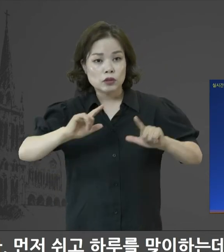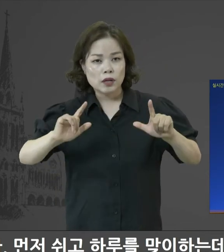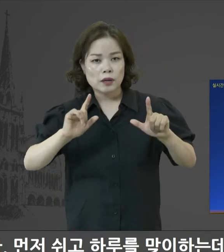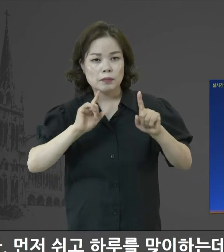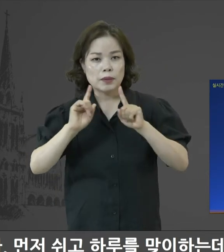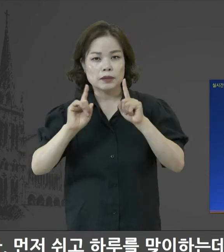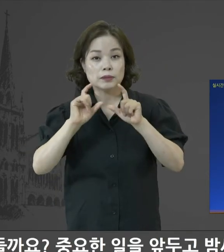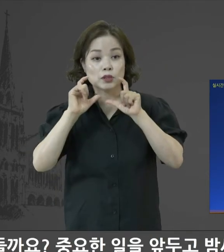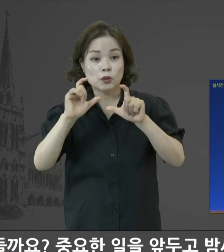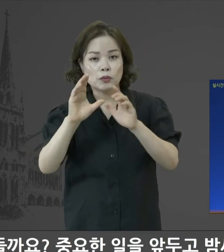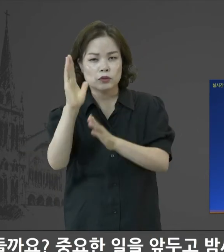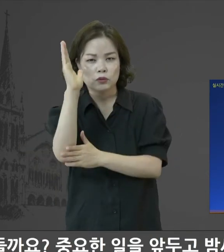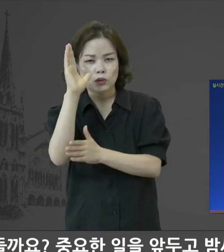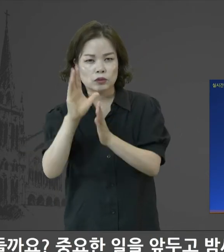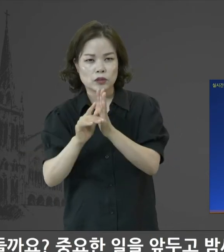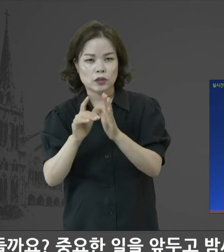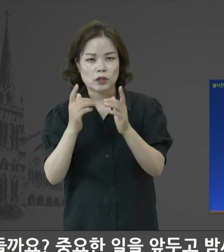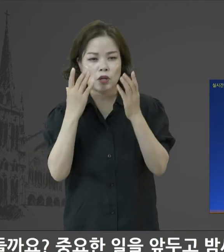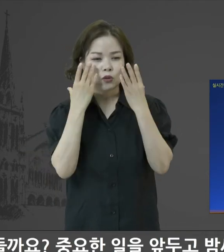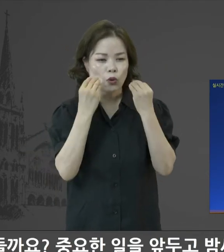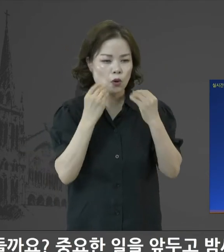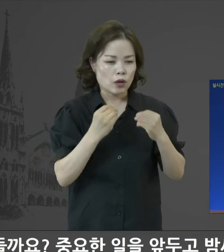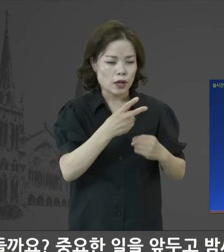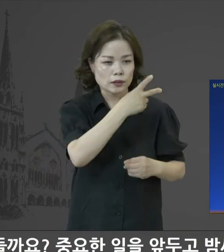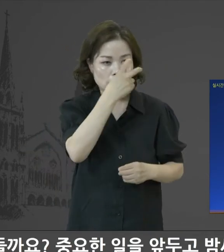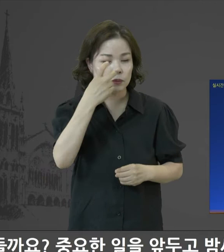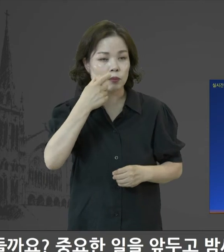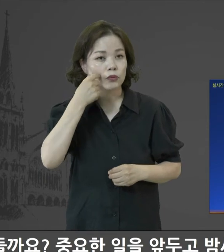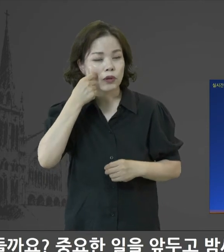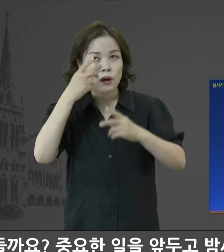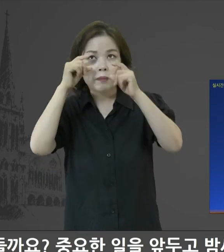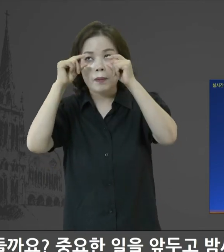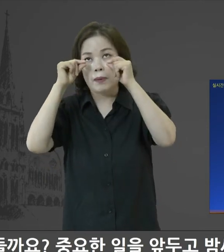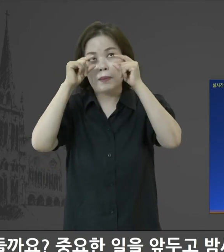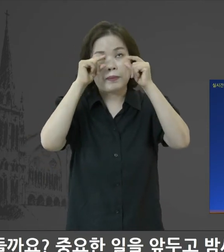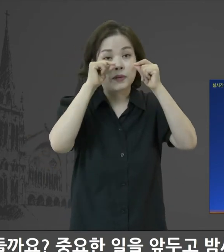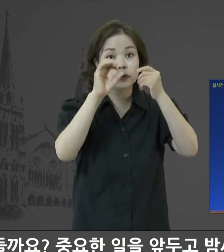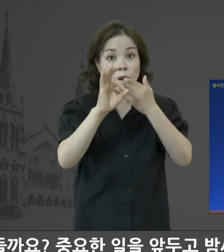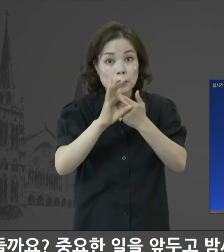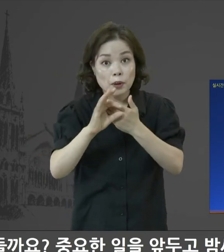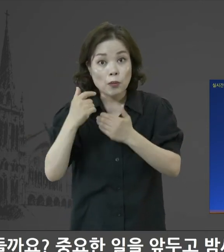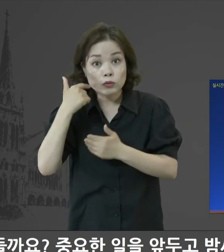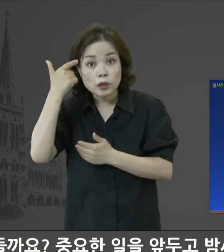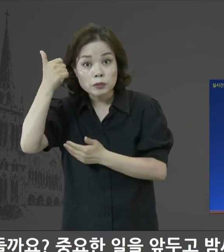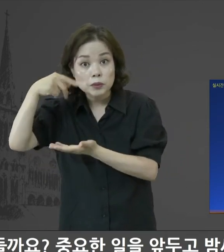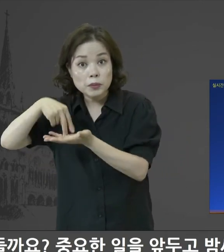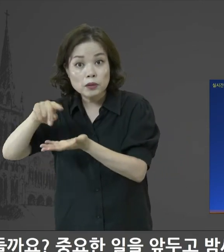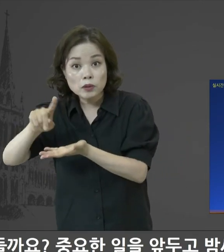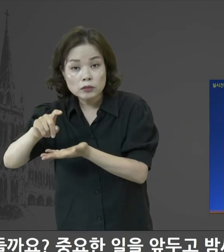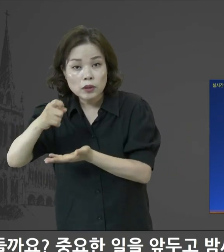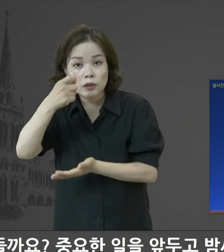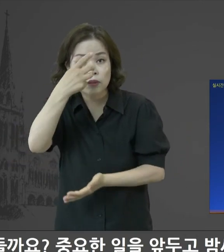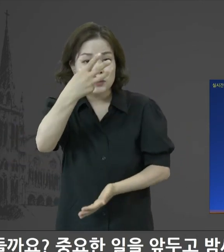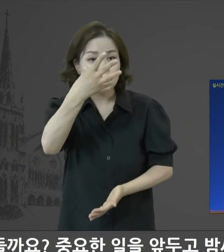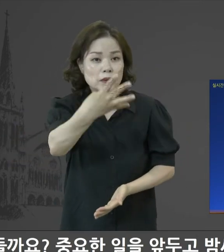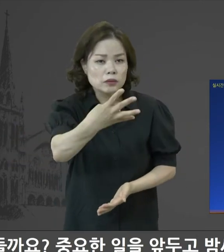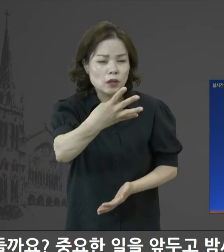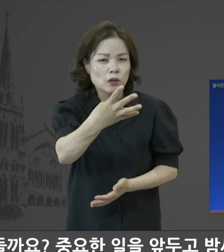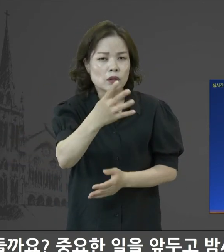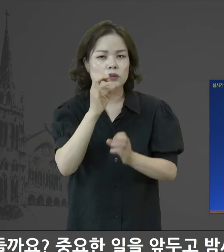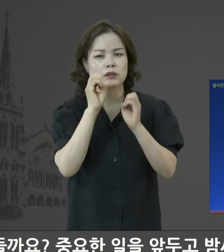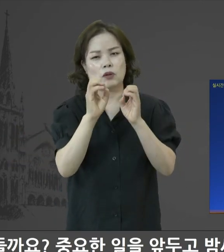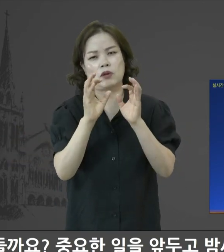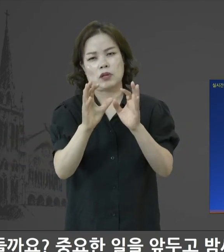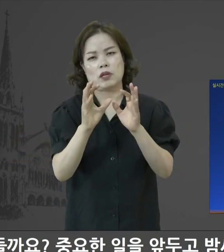말씀을 전하는데 토요일날 한 잠도 못 잤다고 가정하십시다. 3번에 4번의 말씀을 혹 전해야